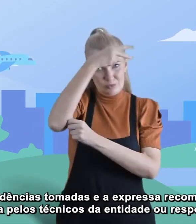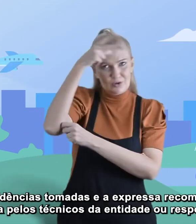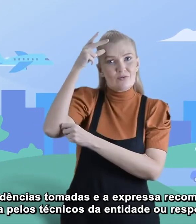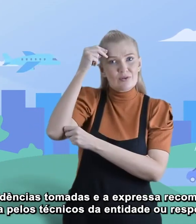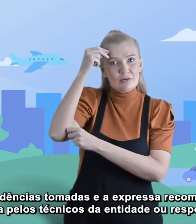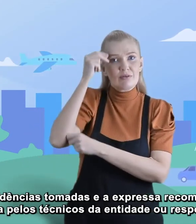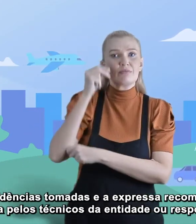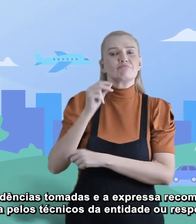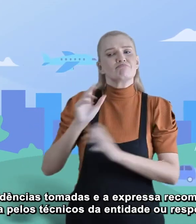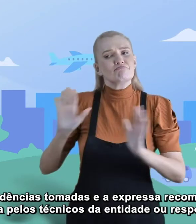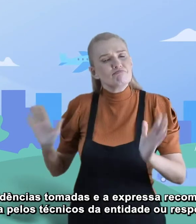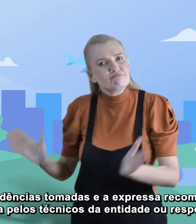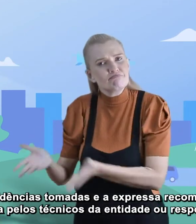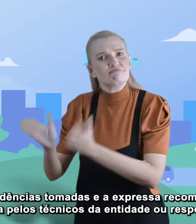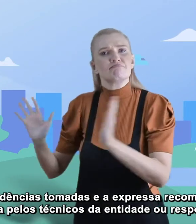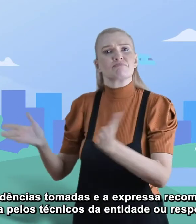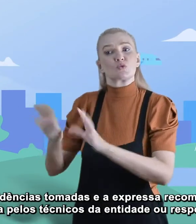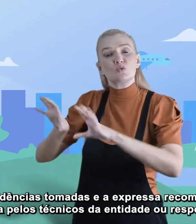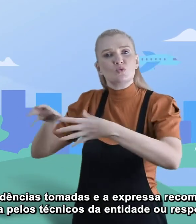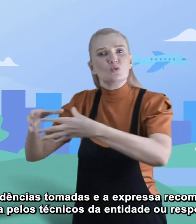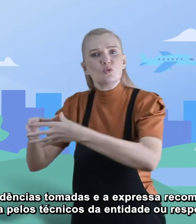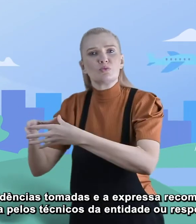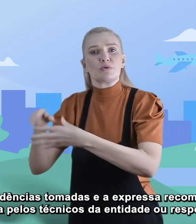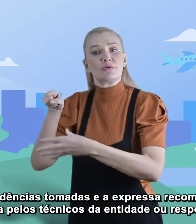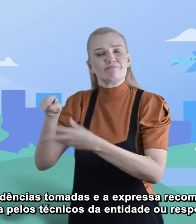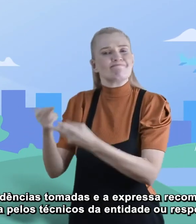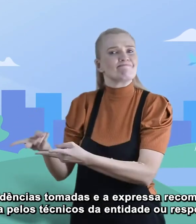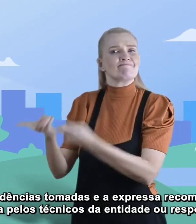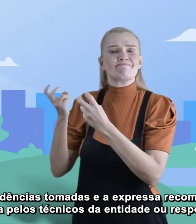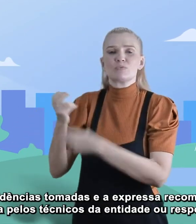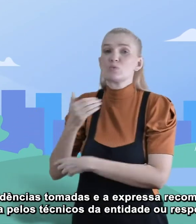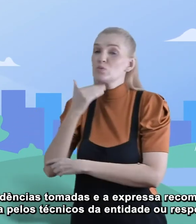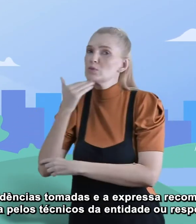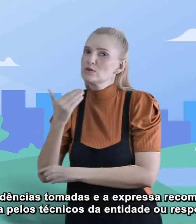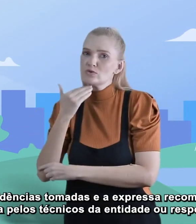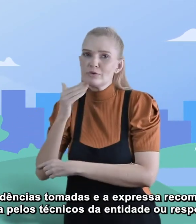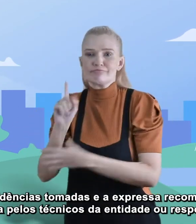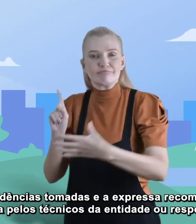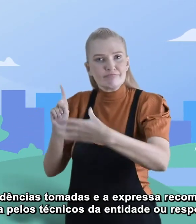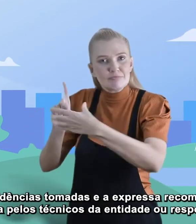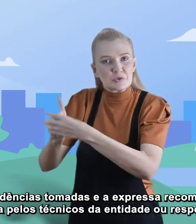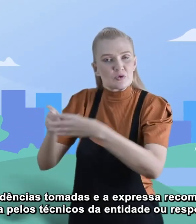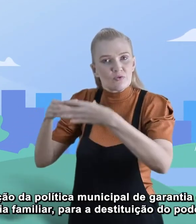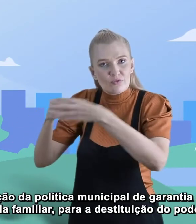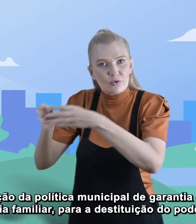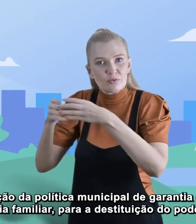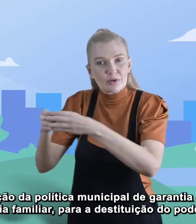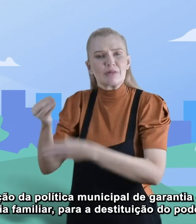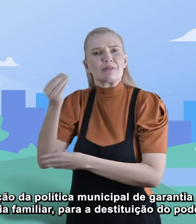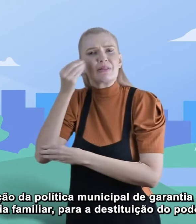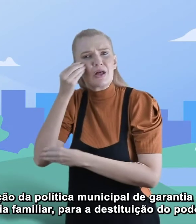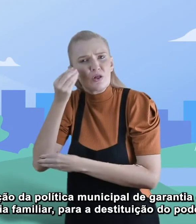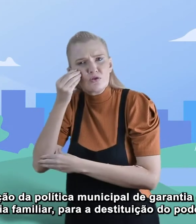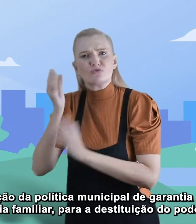e a expressa recomendação, subscrita pelos técnicos da entidade, ou responsáveis pela execução da política municipal